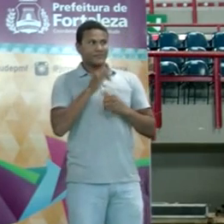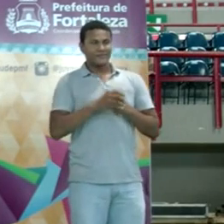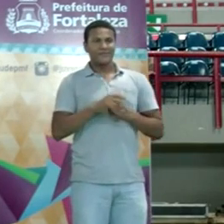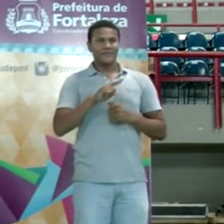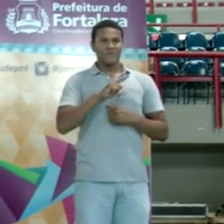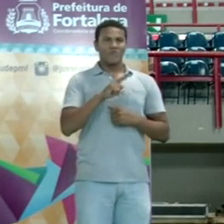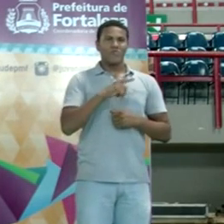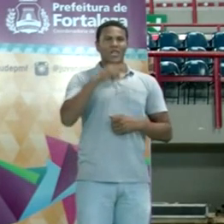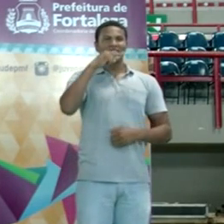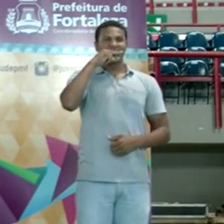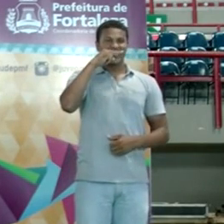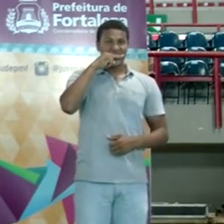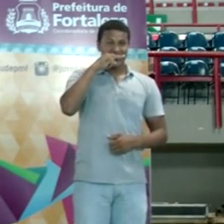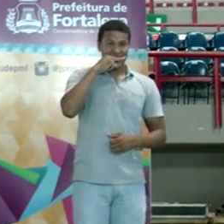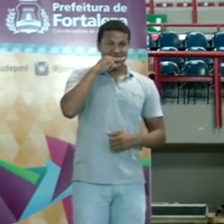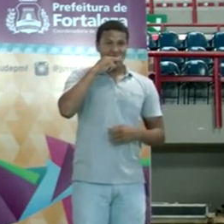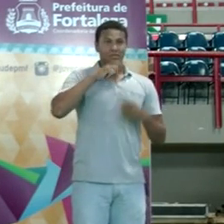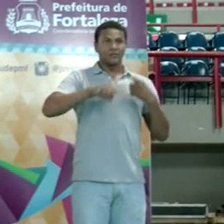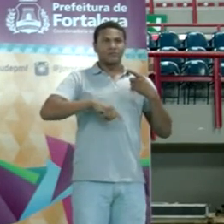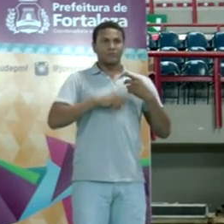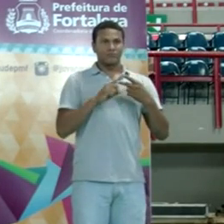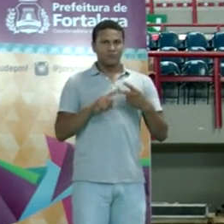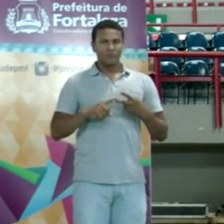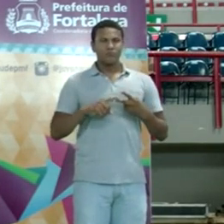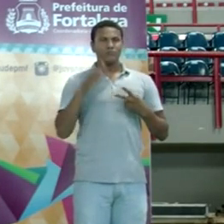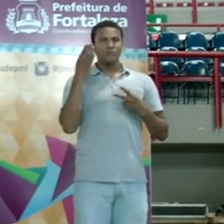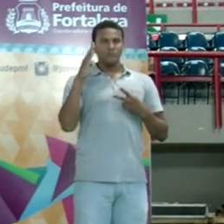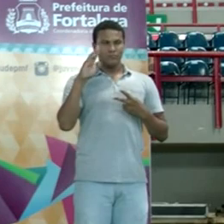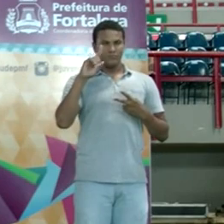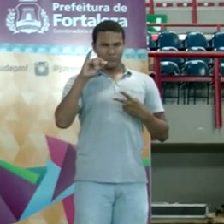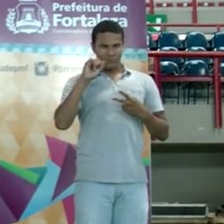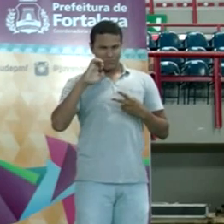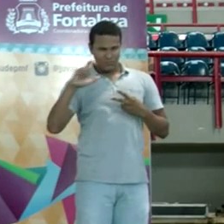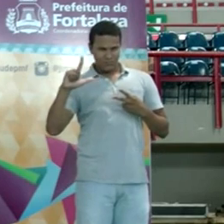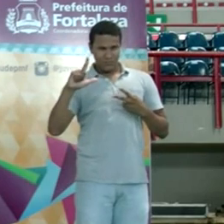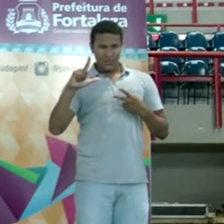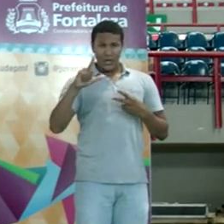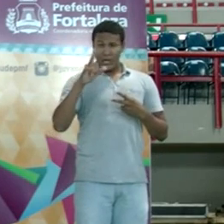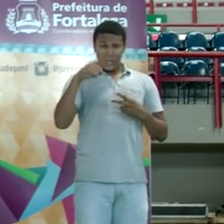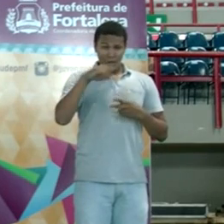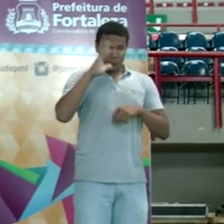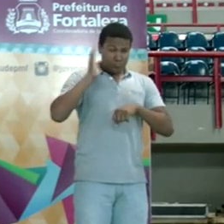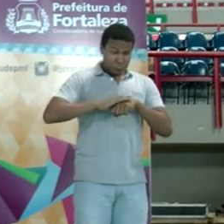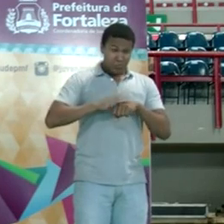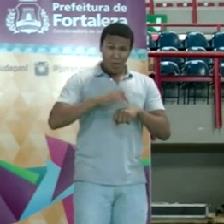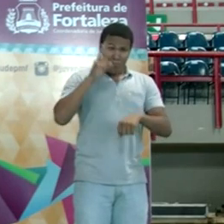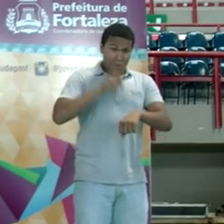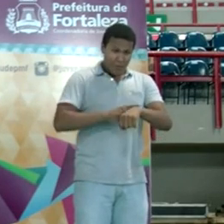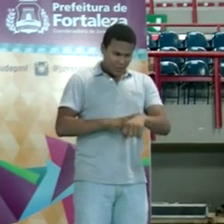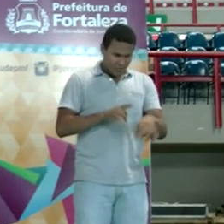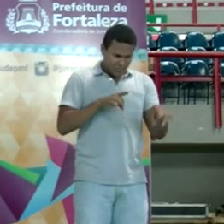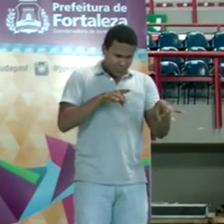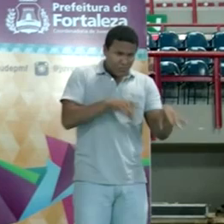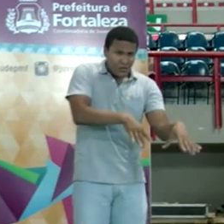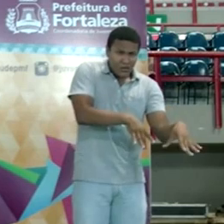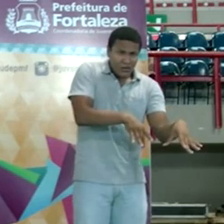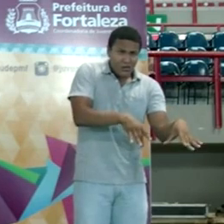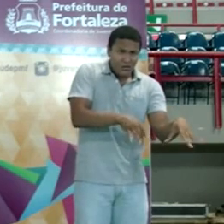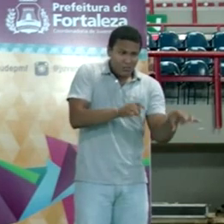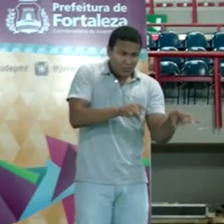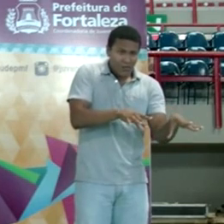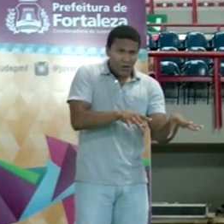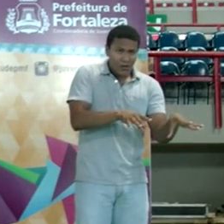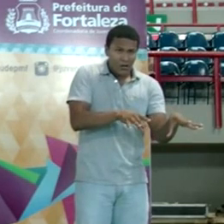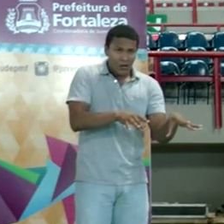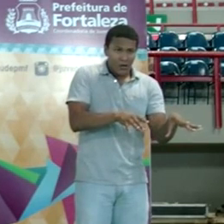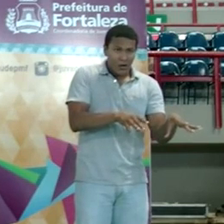e cana-de-açúcar, então você, como é que eu posso colocar? Na hora que tu planta, as plantas que você cultivou